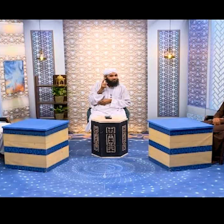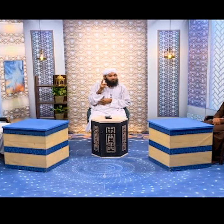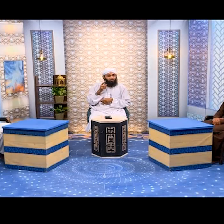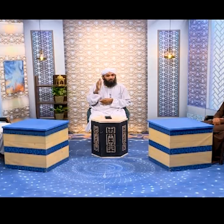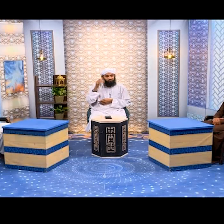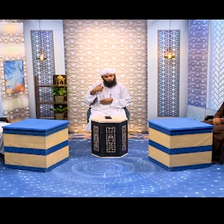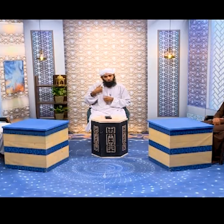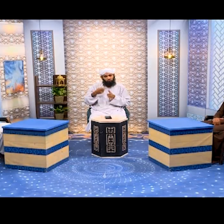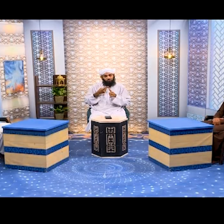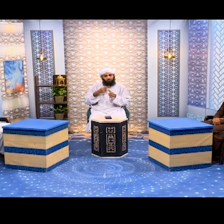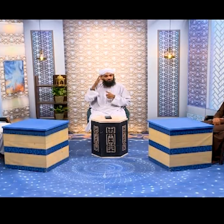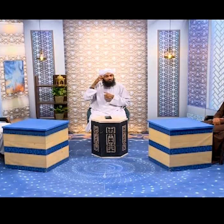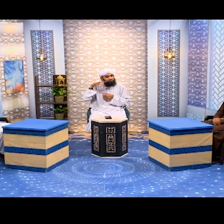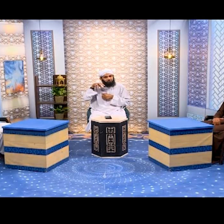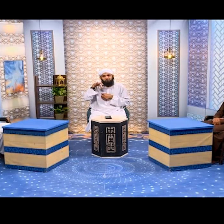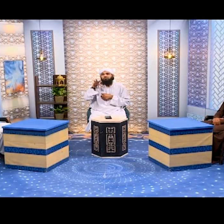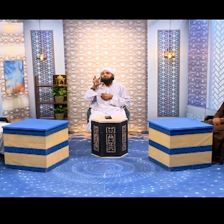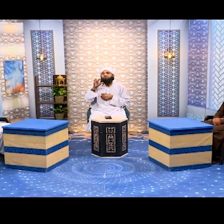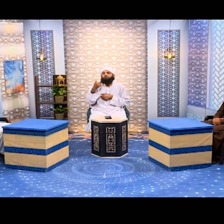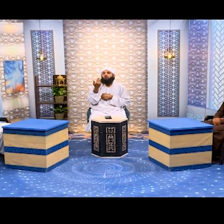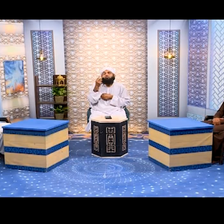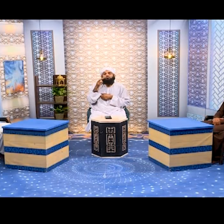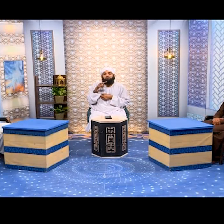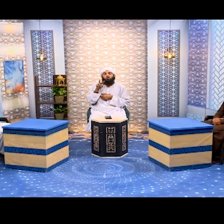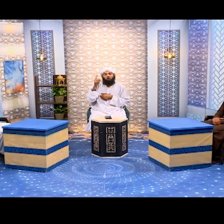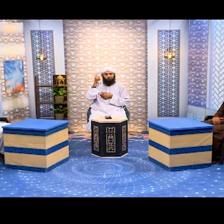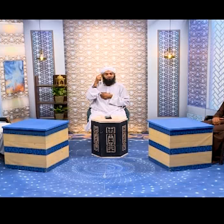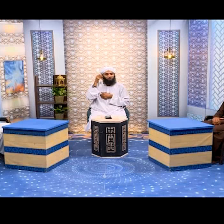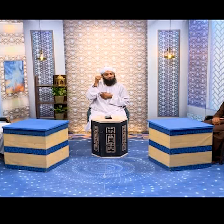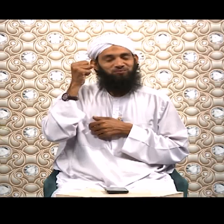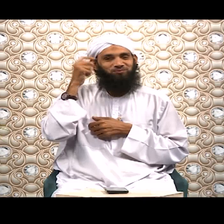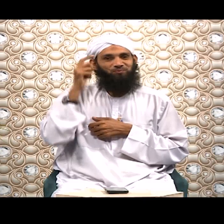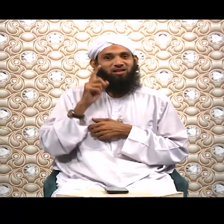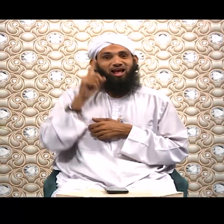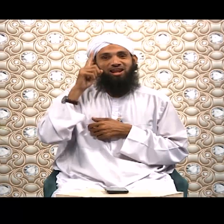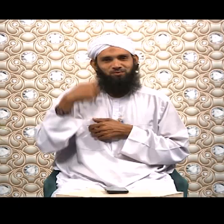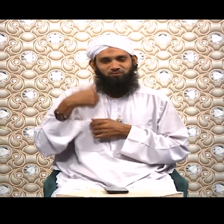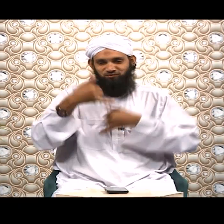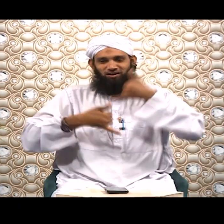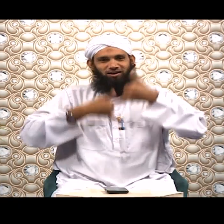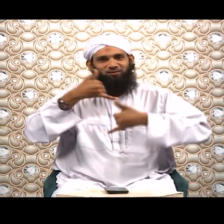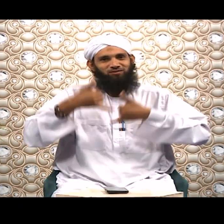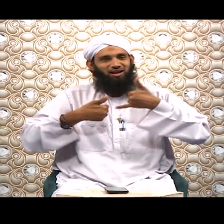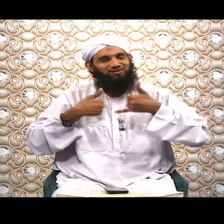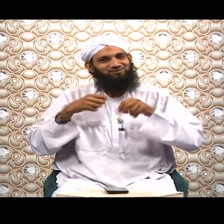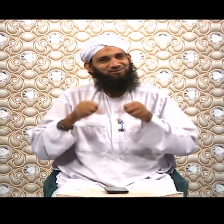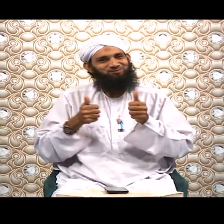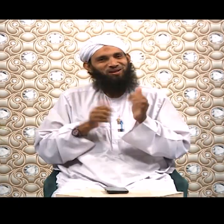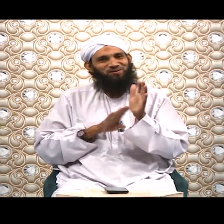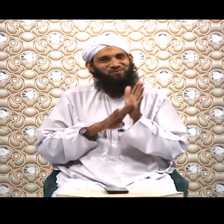تو اپنا سر آسمان کی طرف اٹھایا اور جان گئے کہ اللہ کی طرف سے آنے والی آزمائش کا وقت گزر چکا ہے اور بیٹے کی